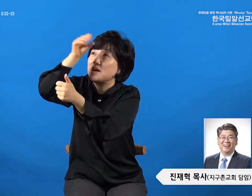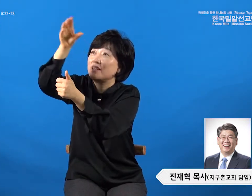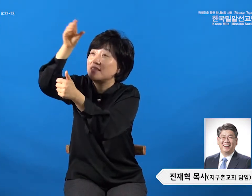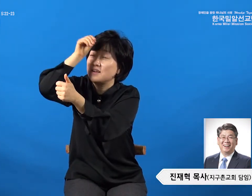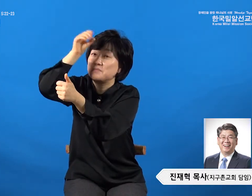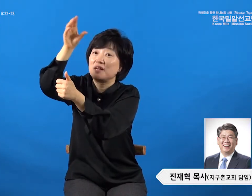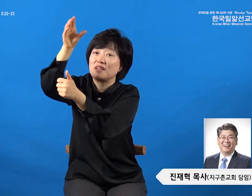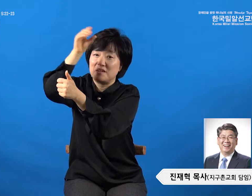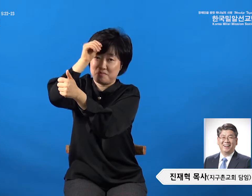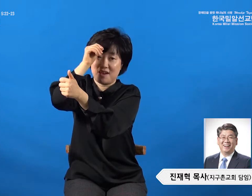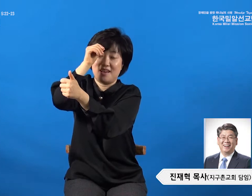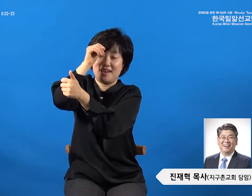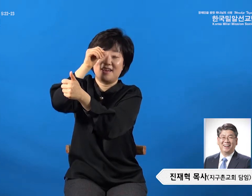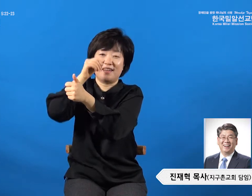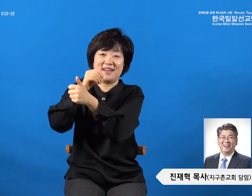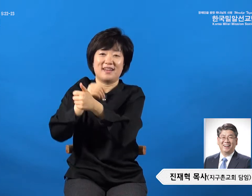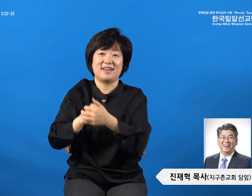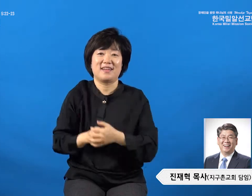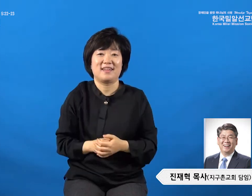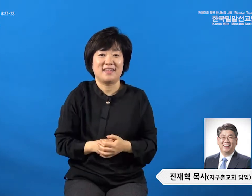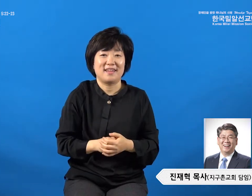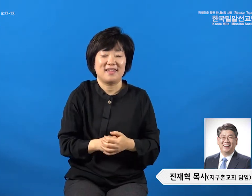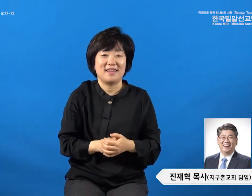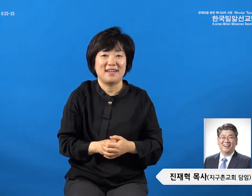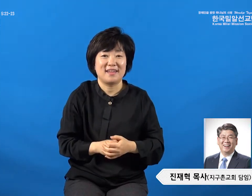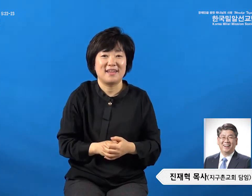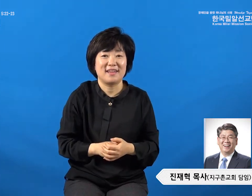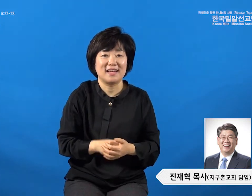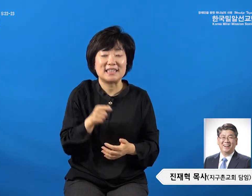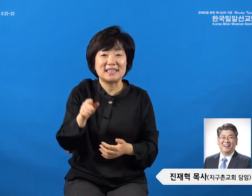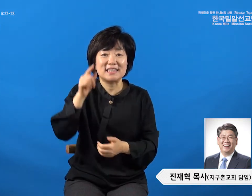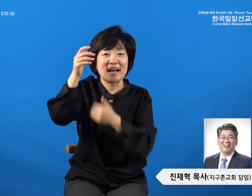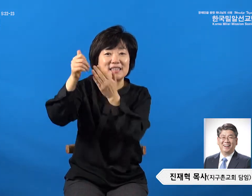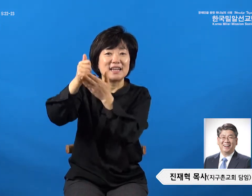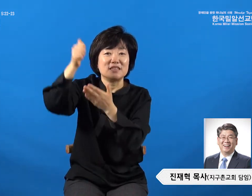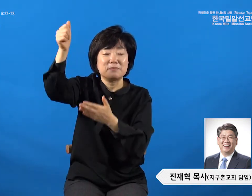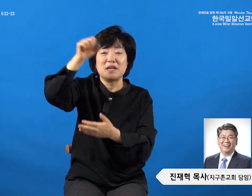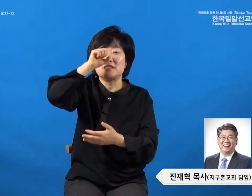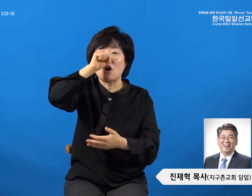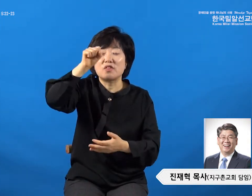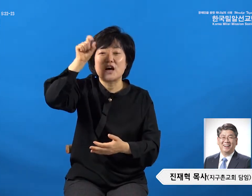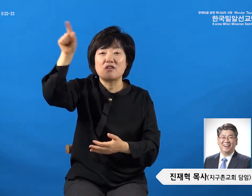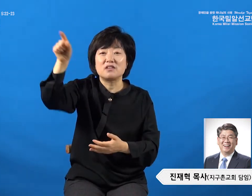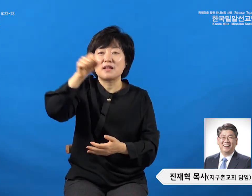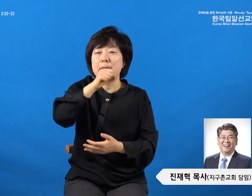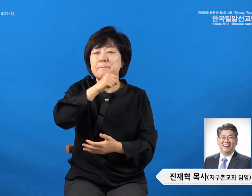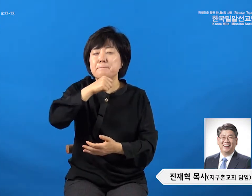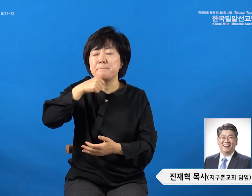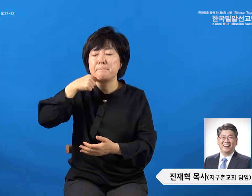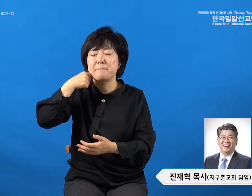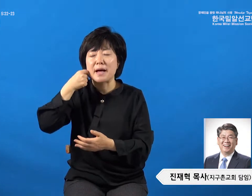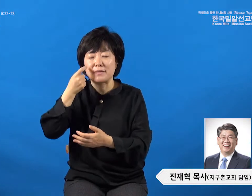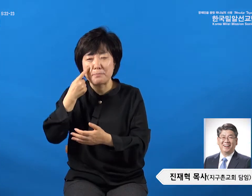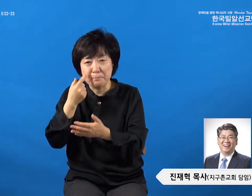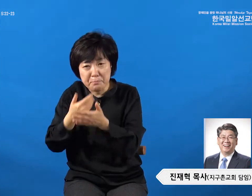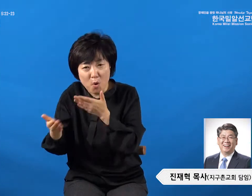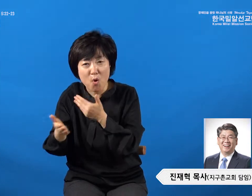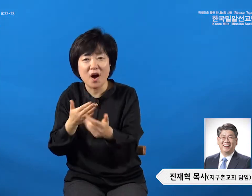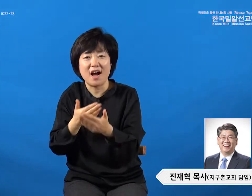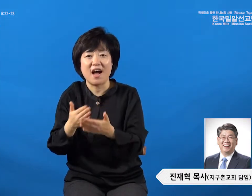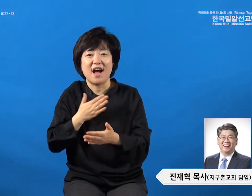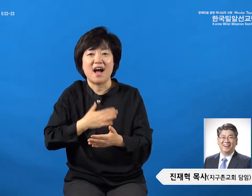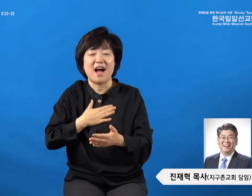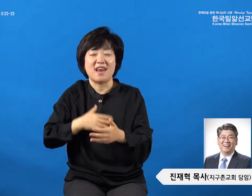것을 말합니다. 그래서 성경은 우리 가운데 그 선하심을 맛보아